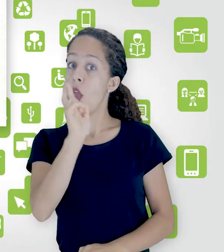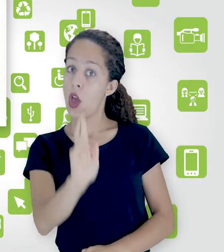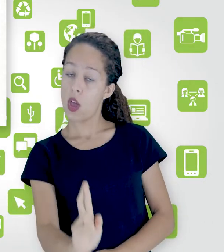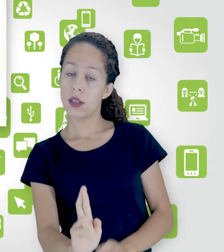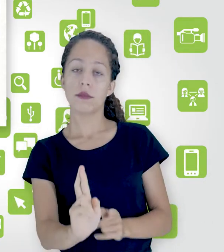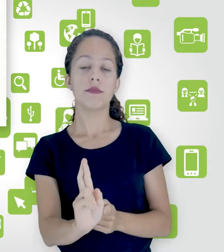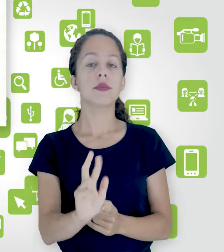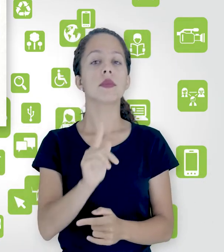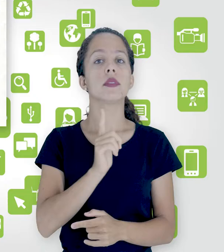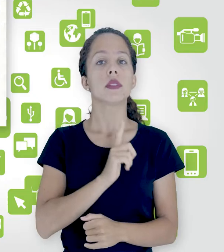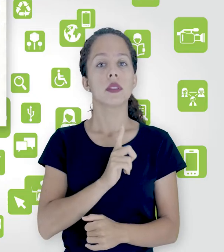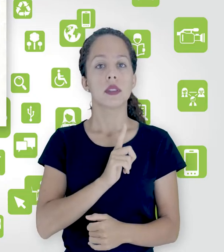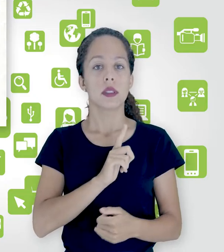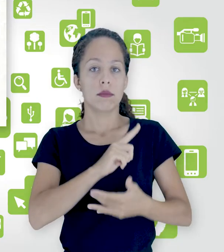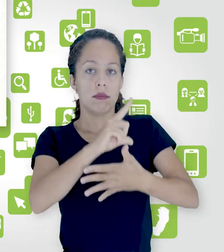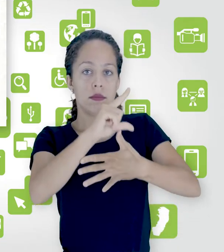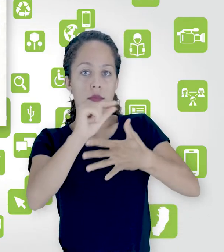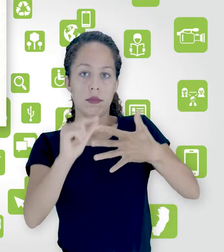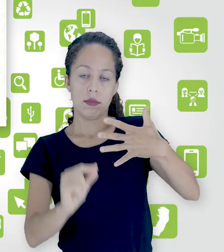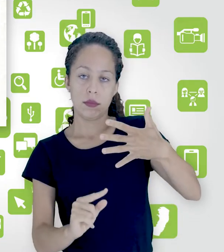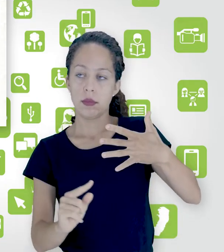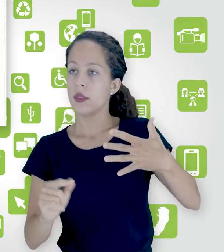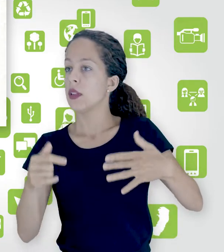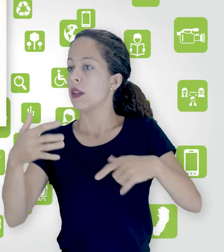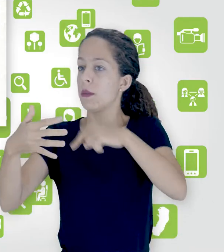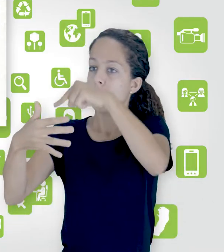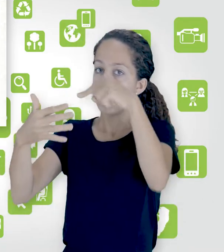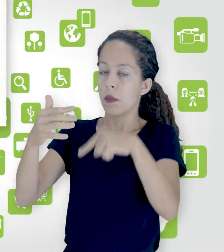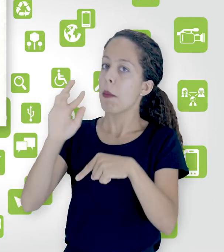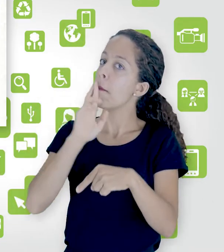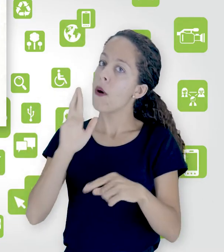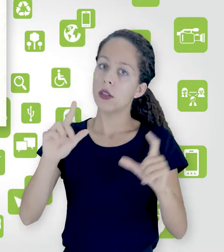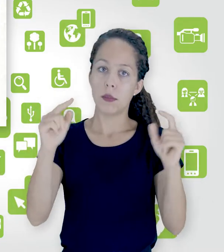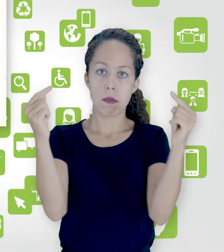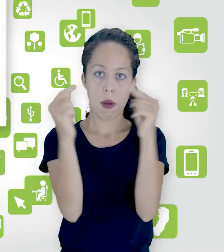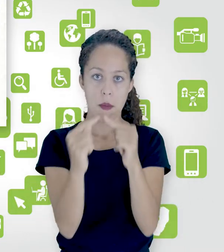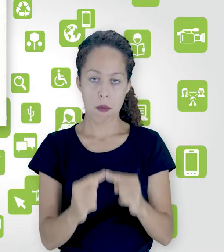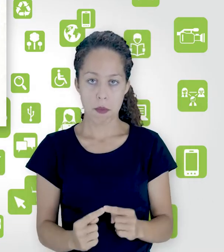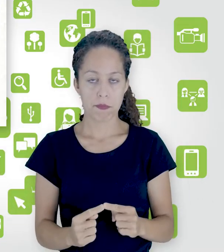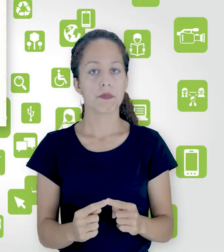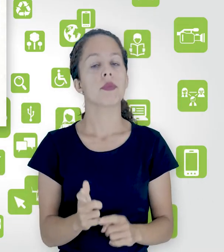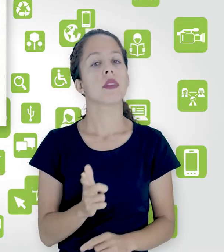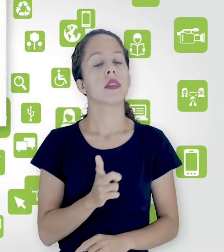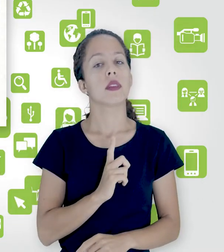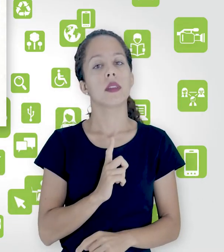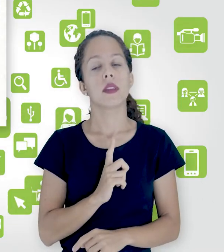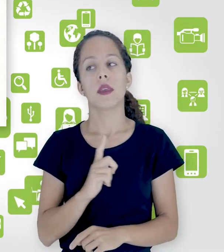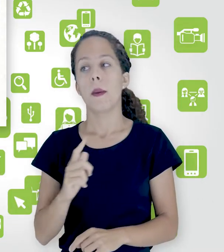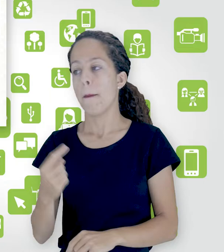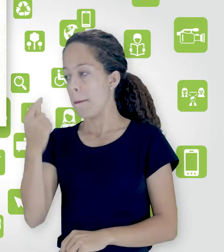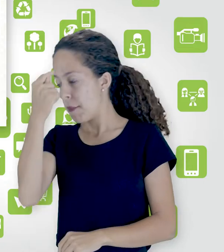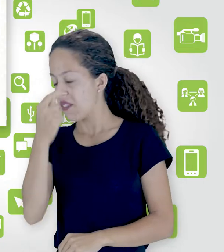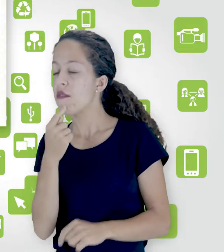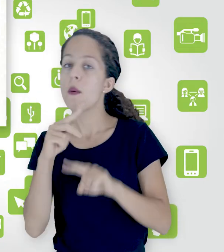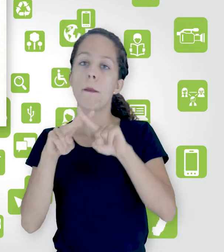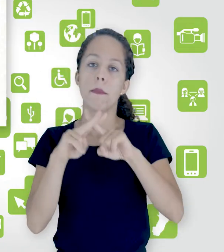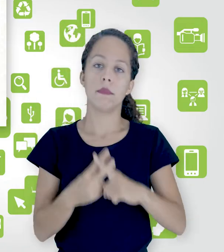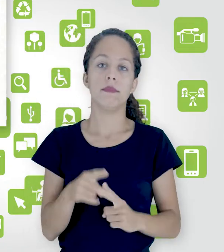vai incluir aqui as questões e a resposta então vamos lá editar perfil